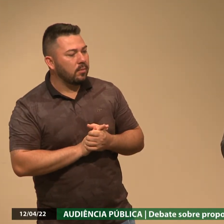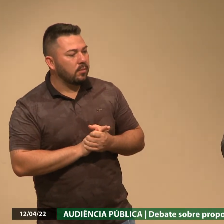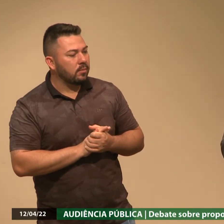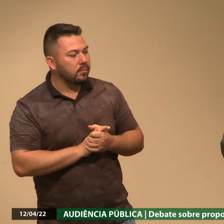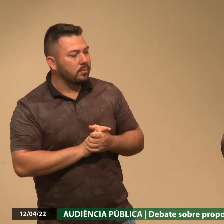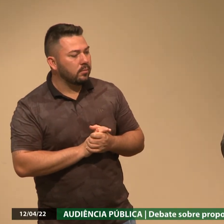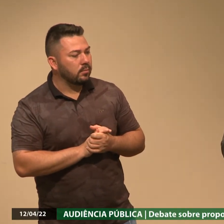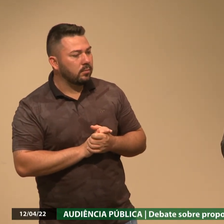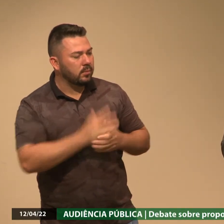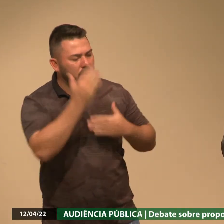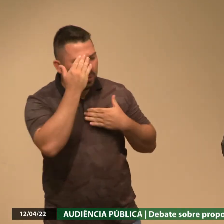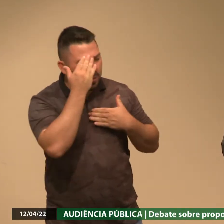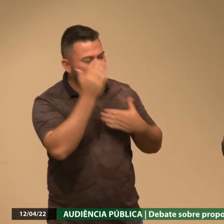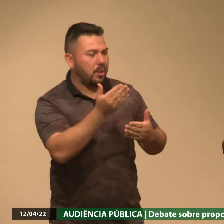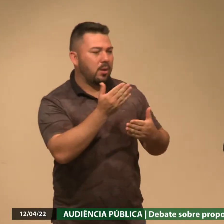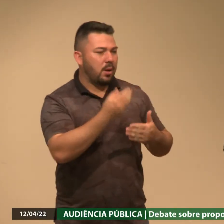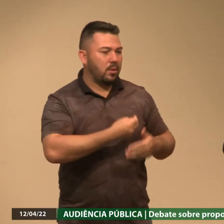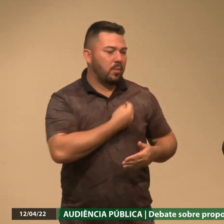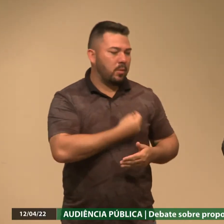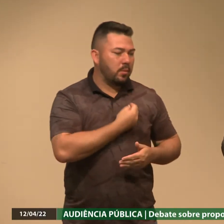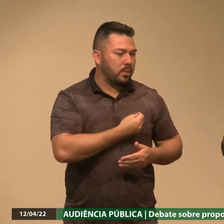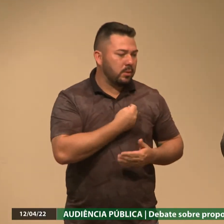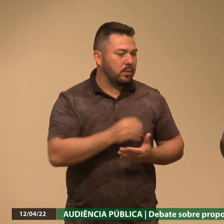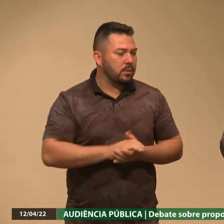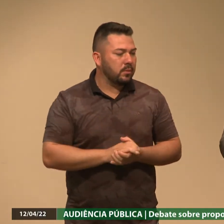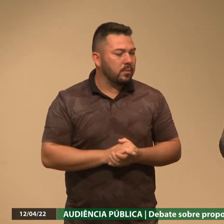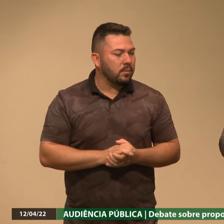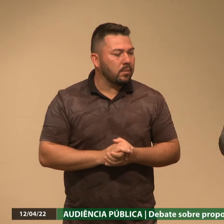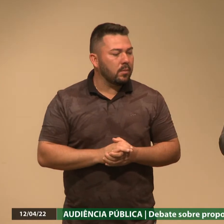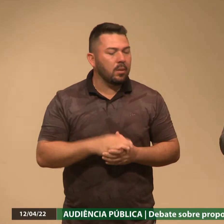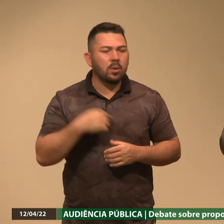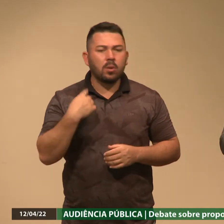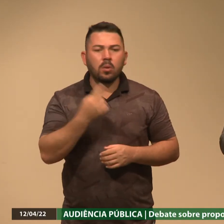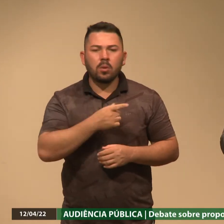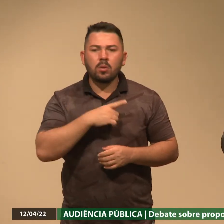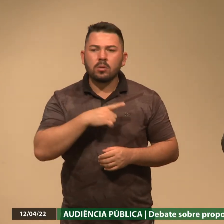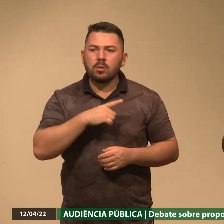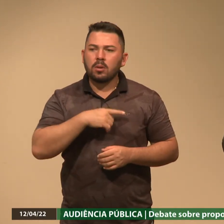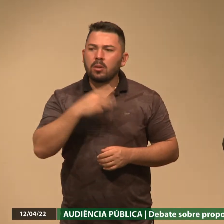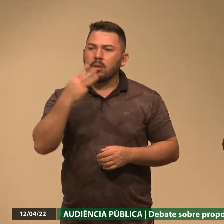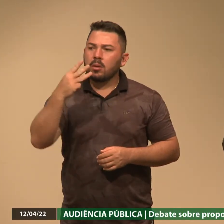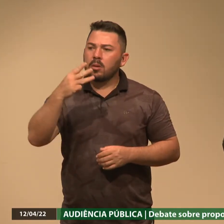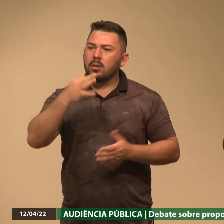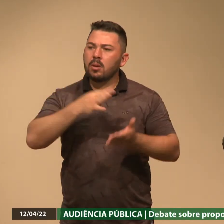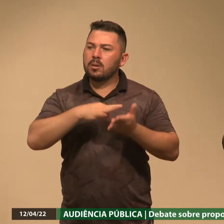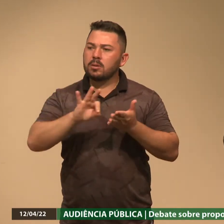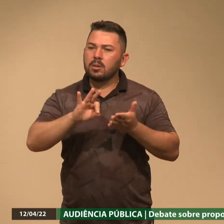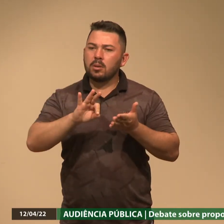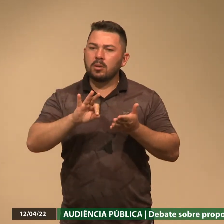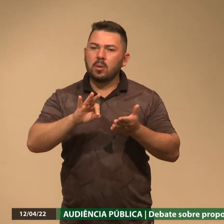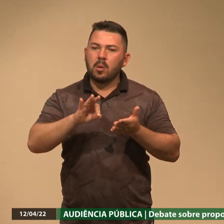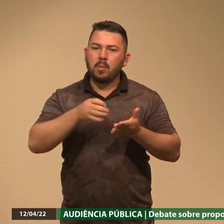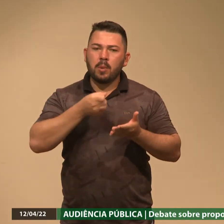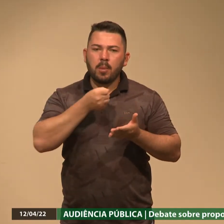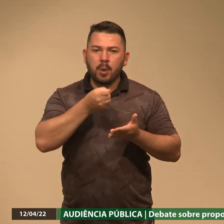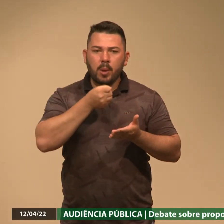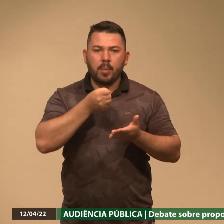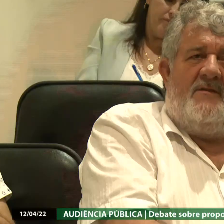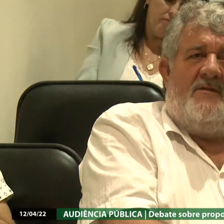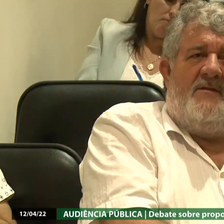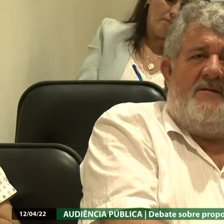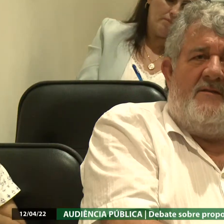na minha ele nessas uma obrigado obrigado pela presença nós temos três inscritos para fazer o uso da fala